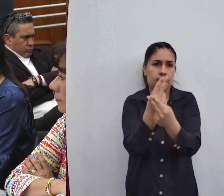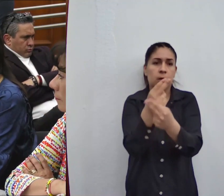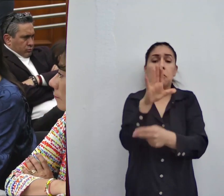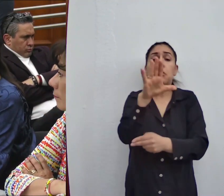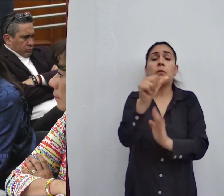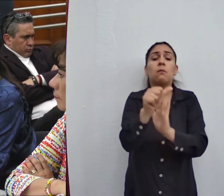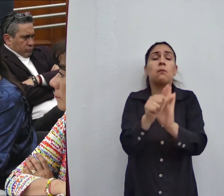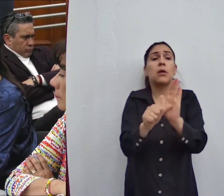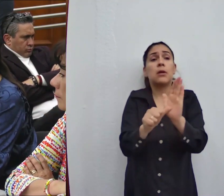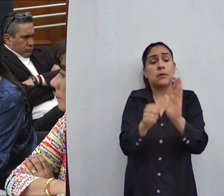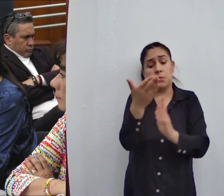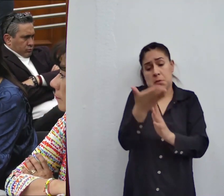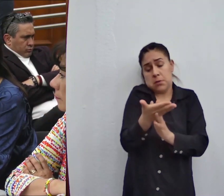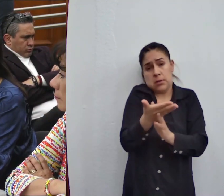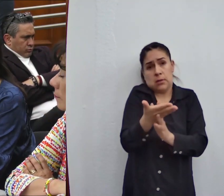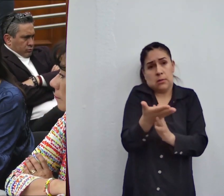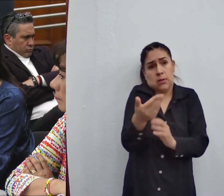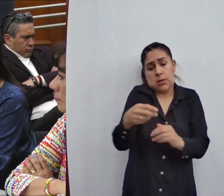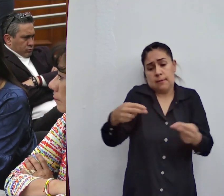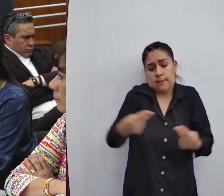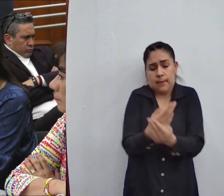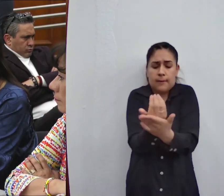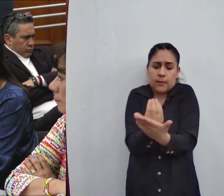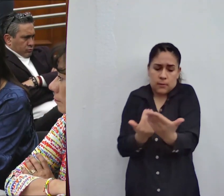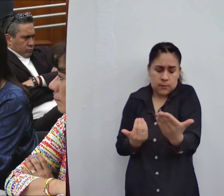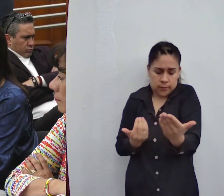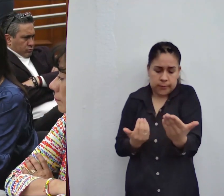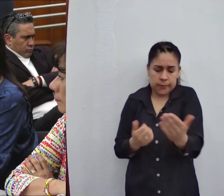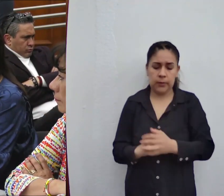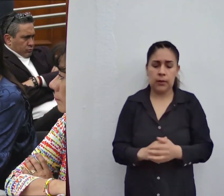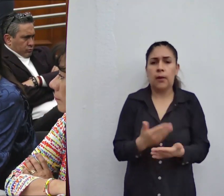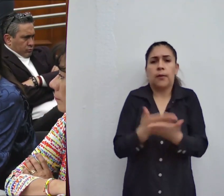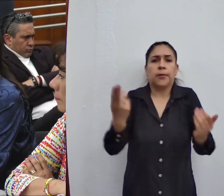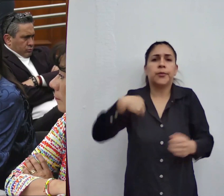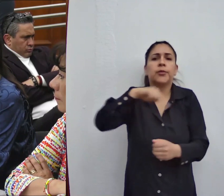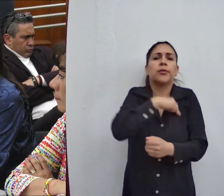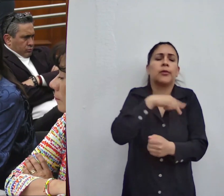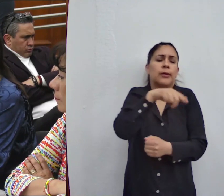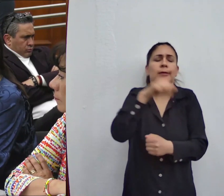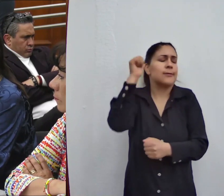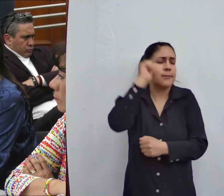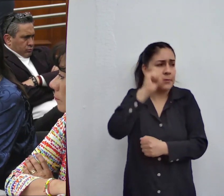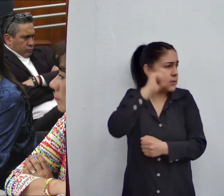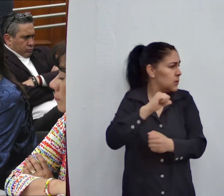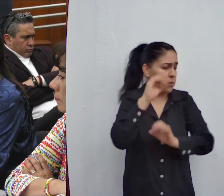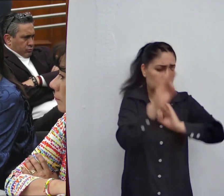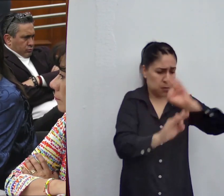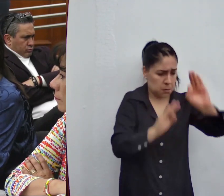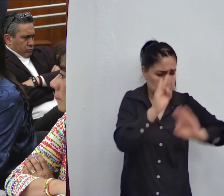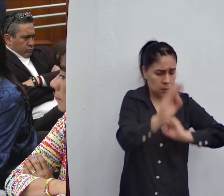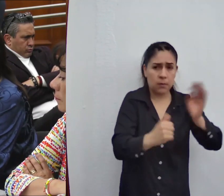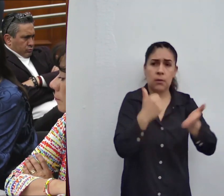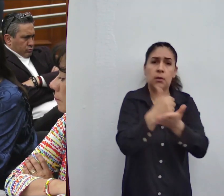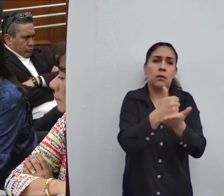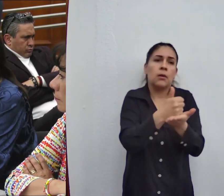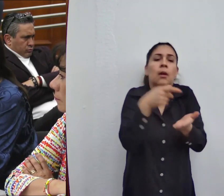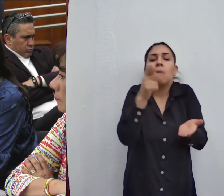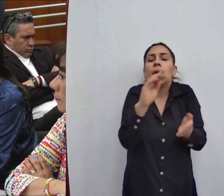mamá presente, toda la vida de manera particular, porque en las instituciones no tienen ni